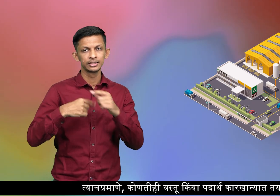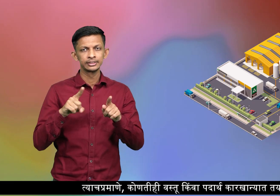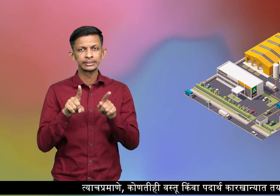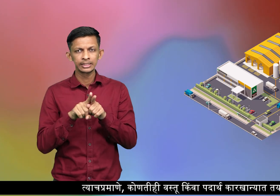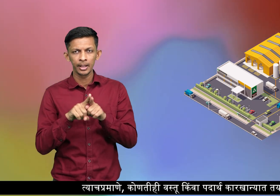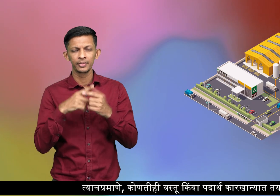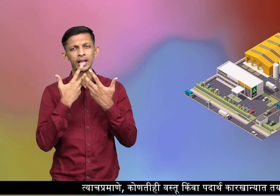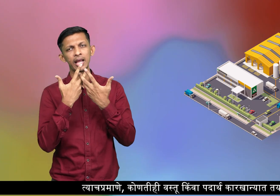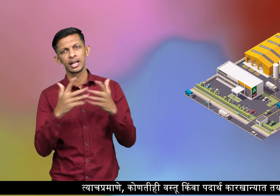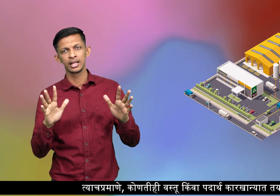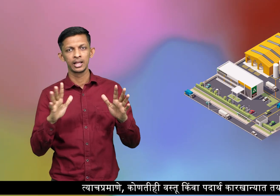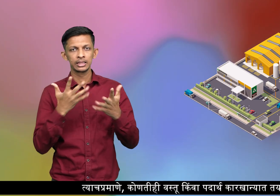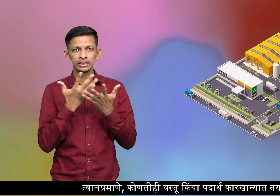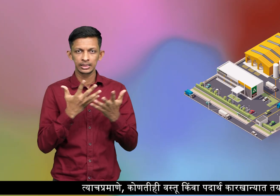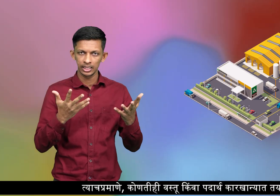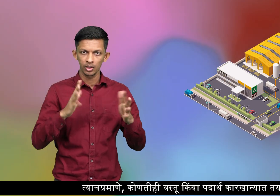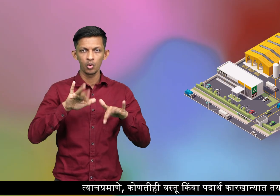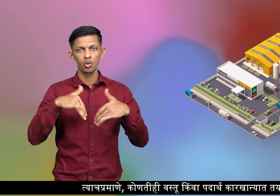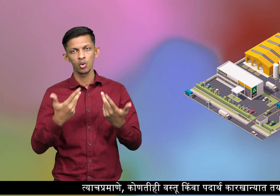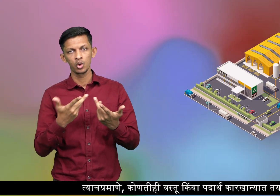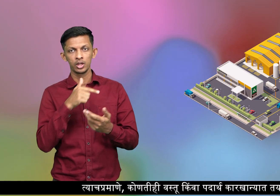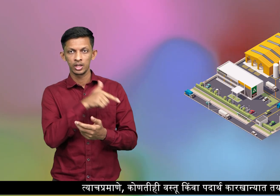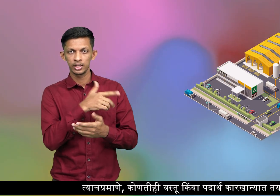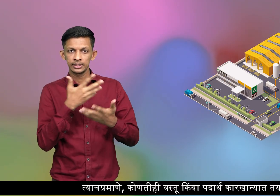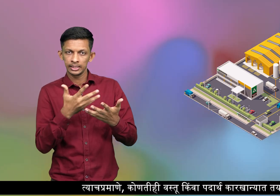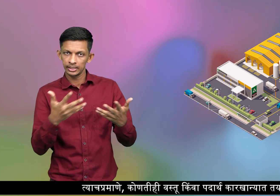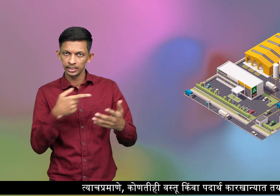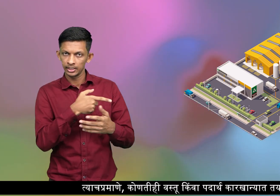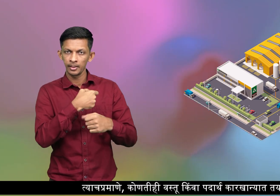त्याचप्रमाणे कोणतीही वस्तू किंवा पदार्थ कारखान्यात तयार होतो.